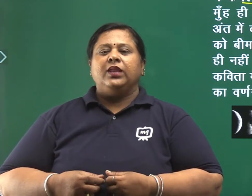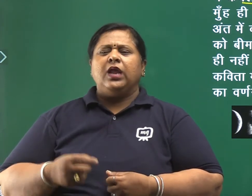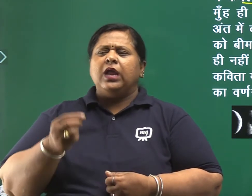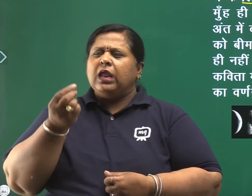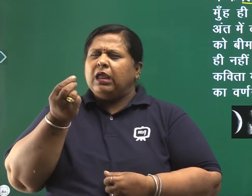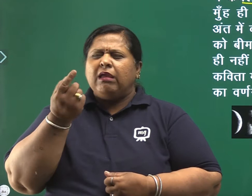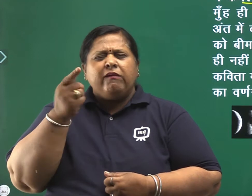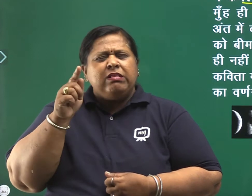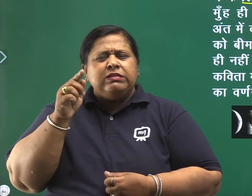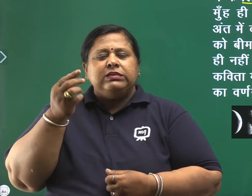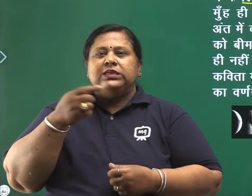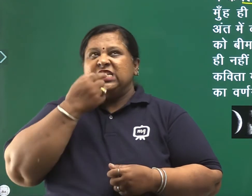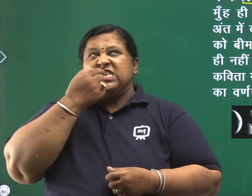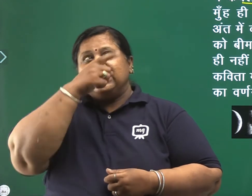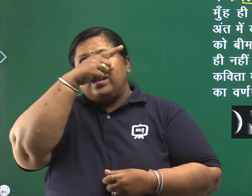केवल चांद का